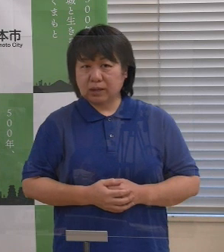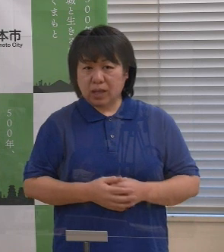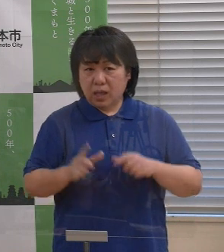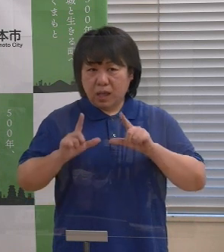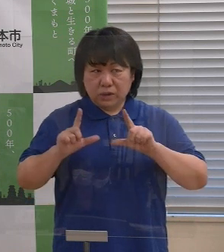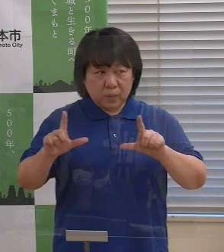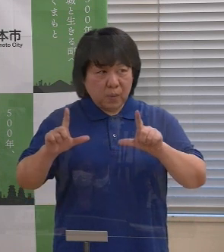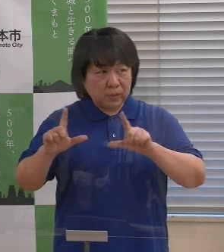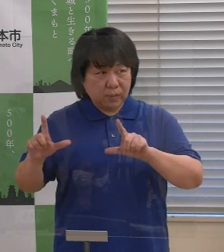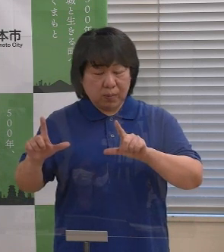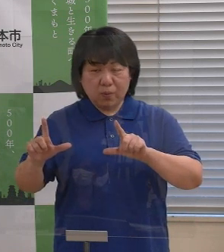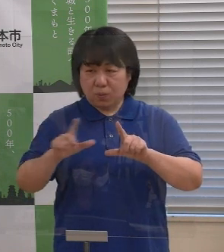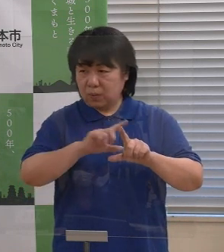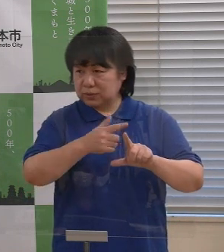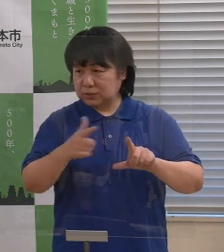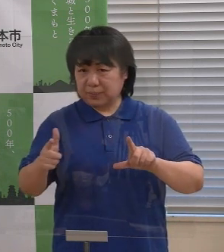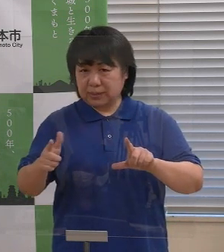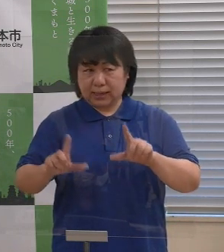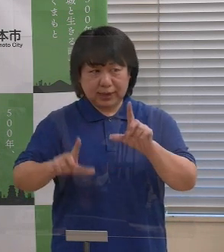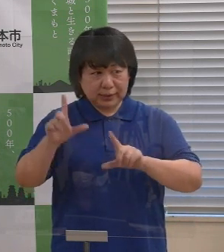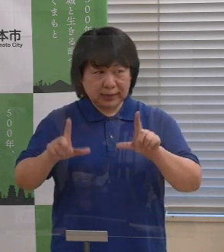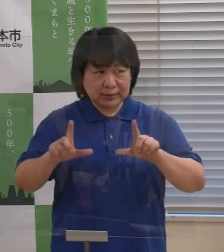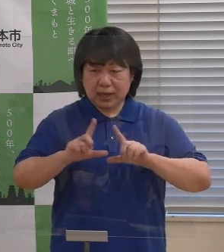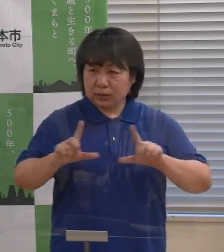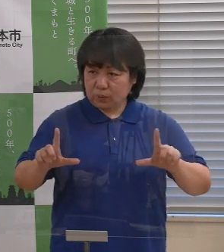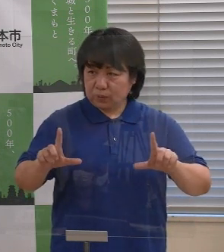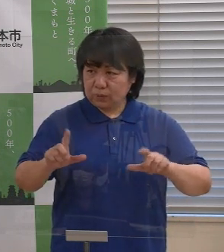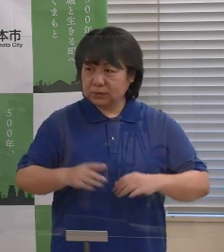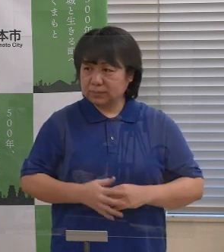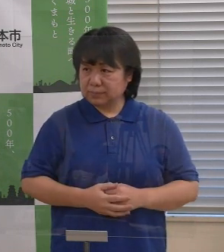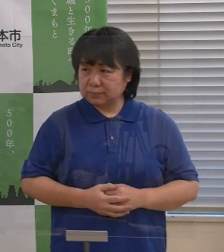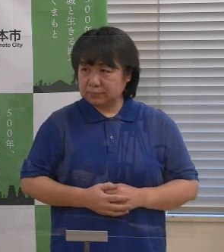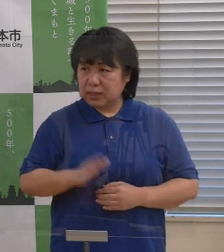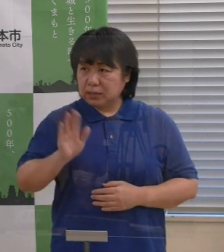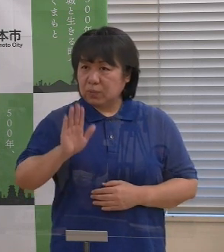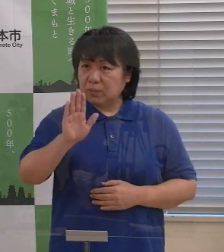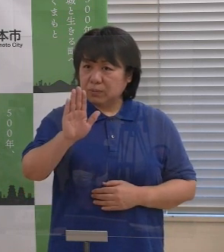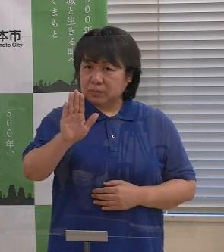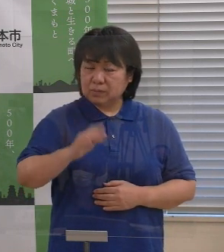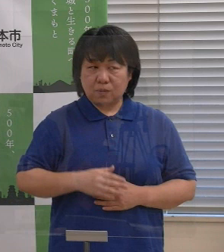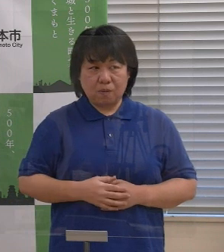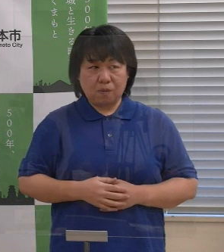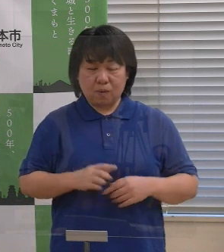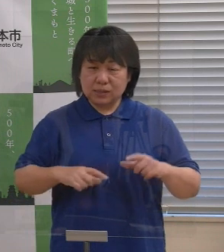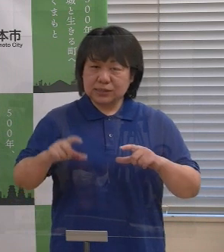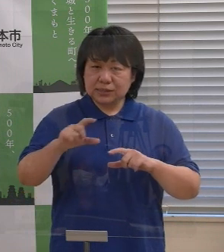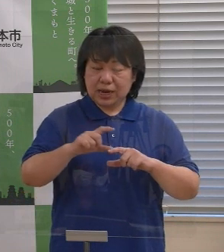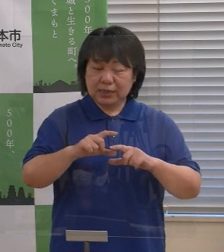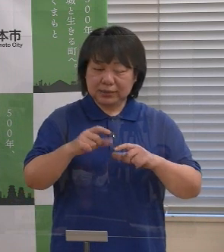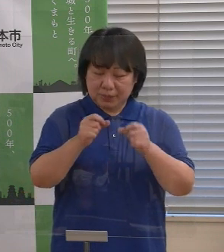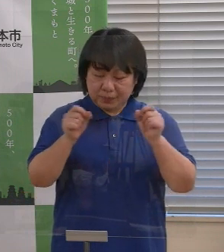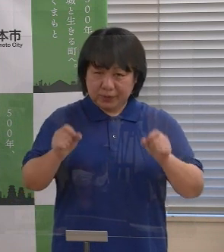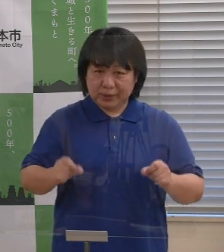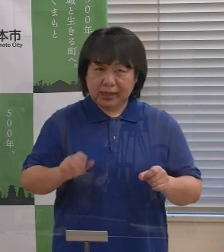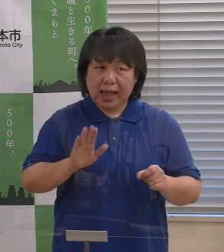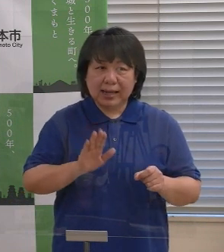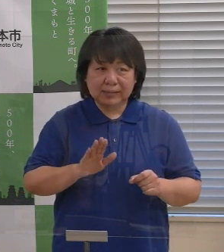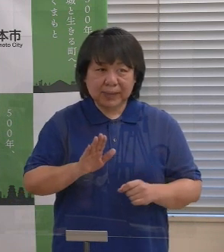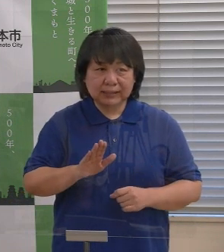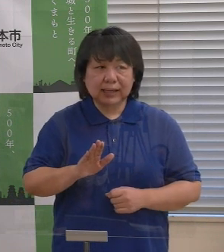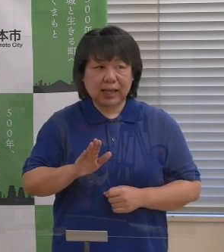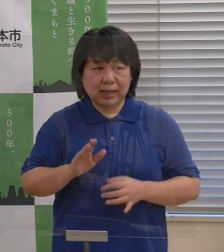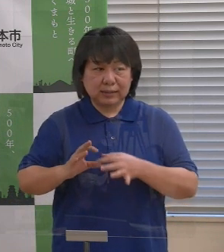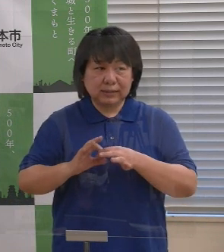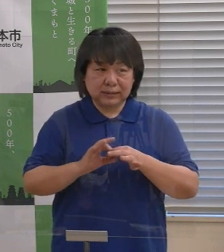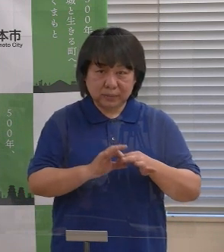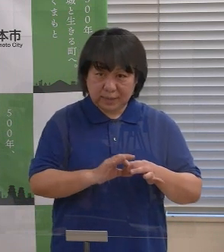公表をいろいろな形でさせていただいているということであります。ですが今後、まあ、さらにそういった点で問題がありましたので、この辺